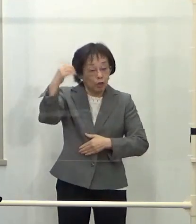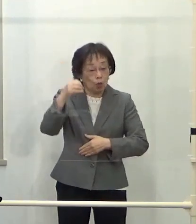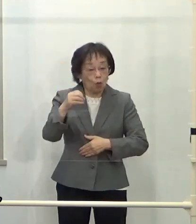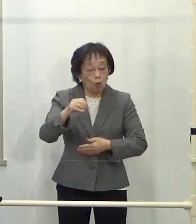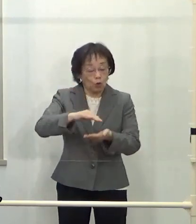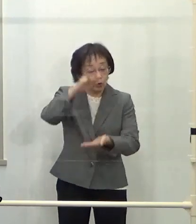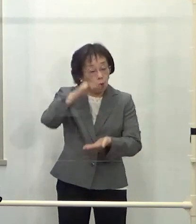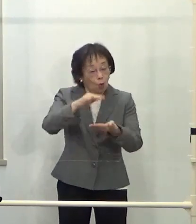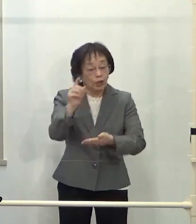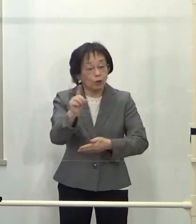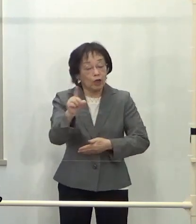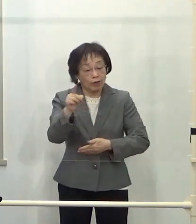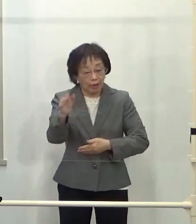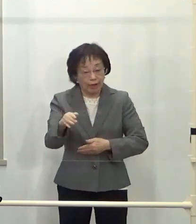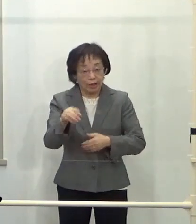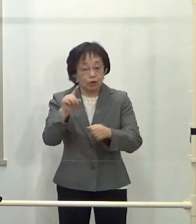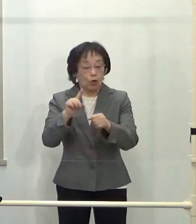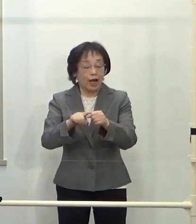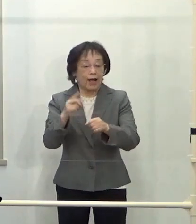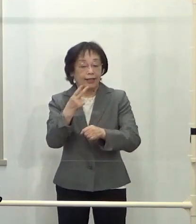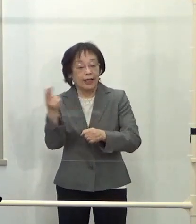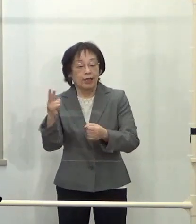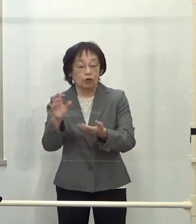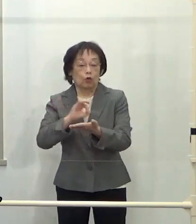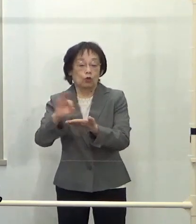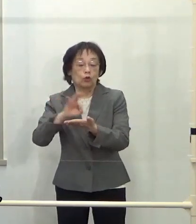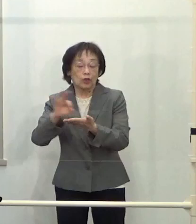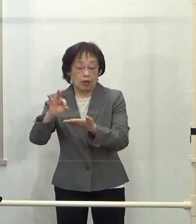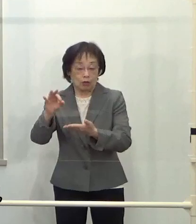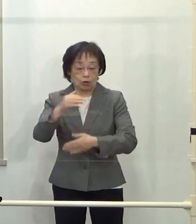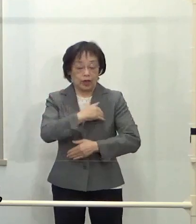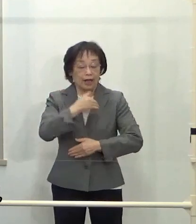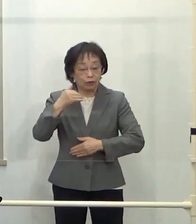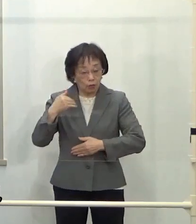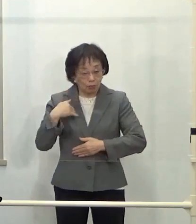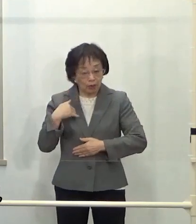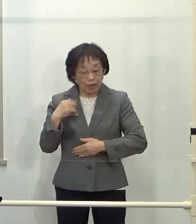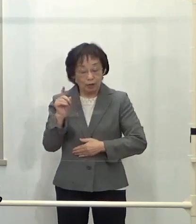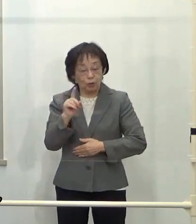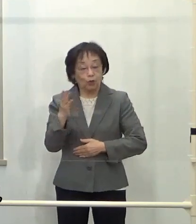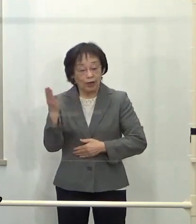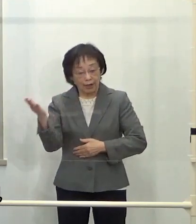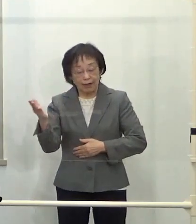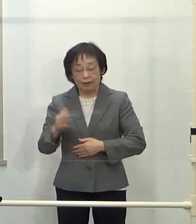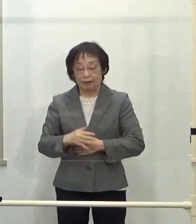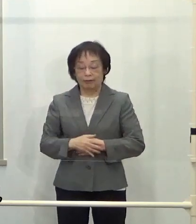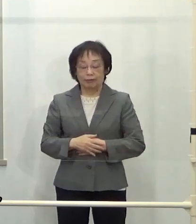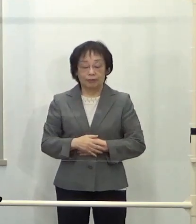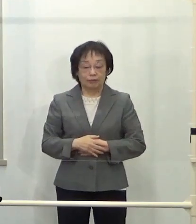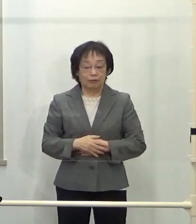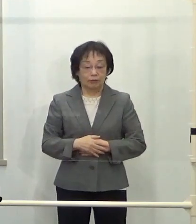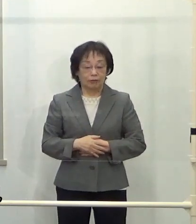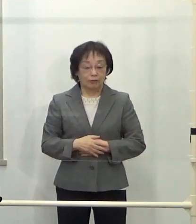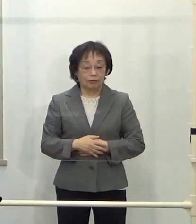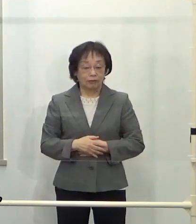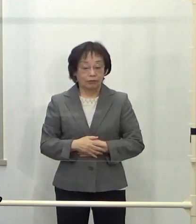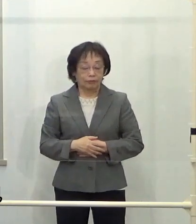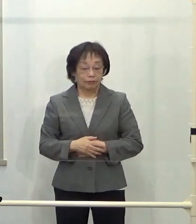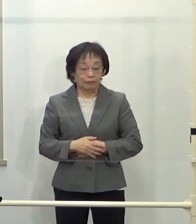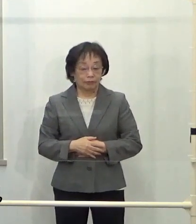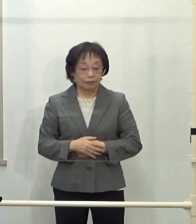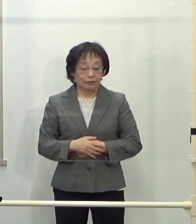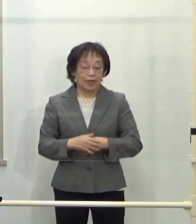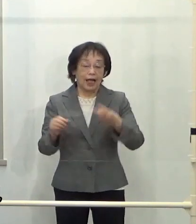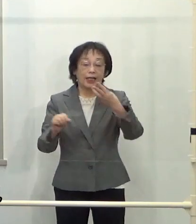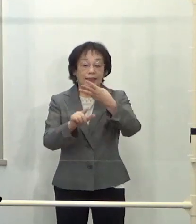を賄えるぐらいなのかということを教えてください。 再エネの令和2年の3月